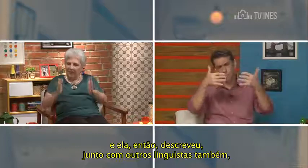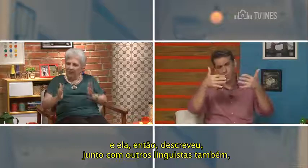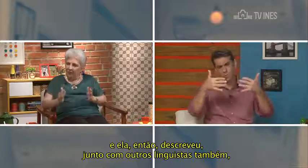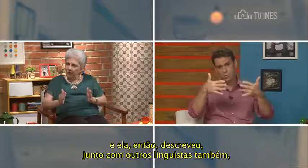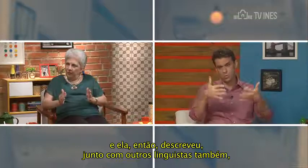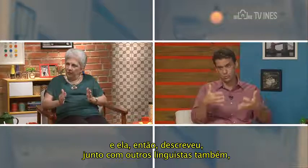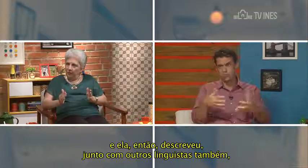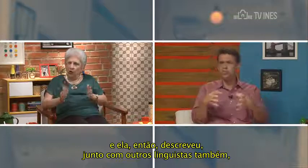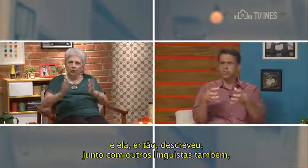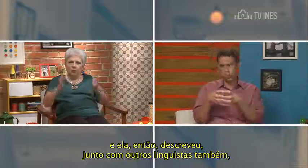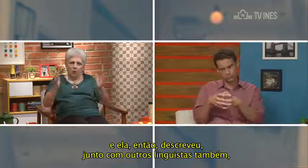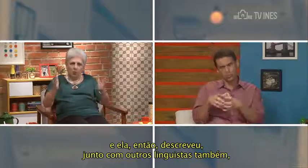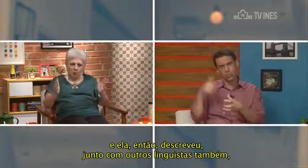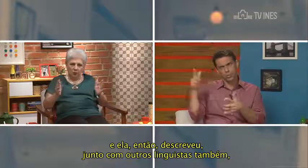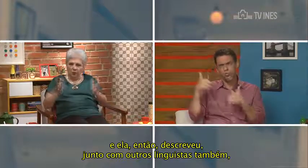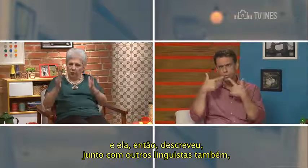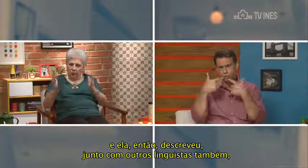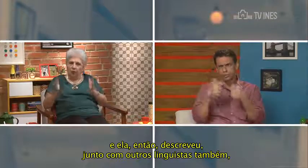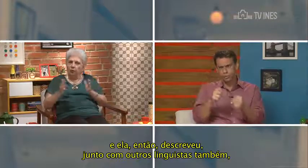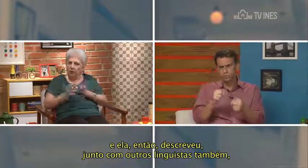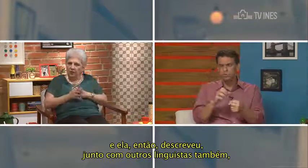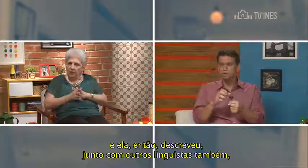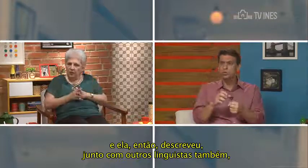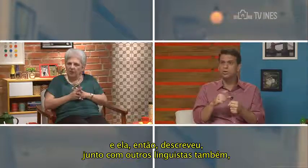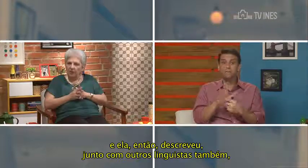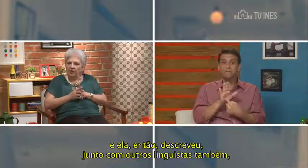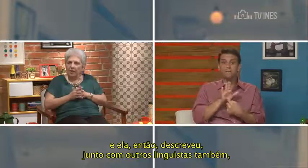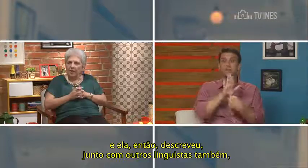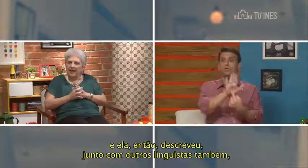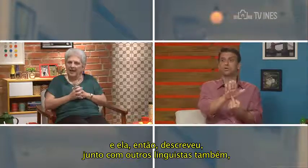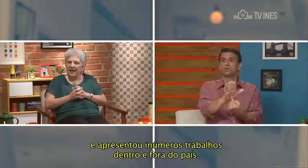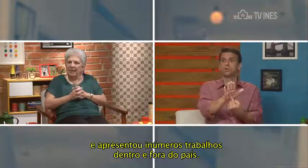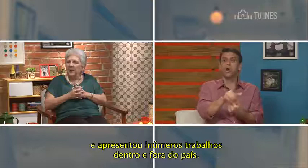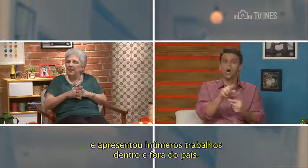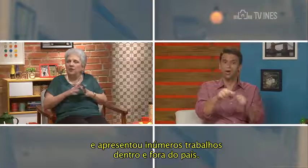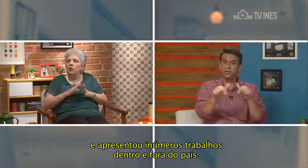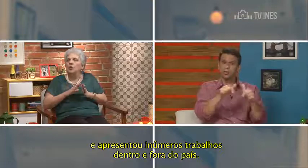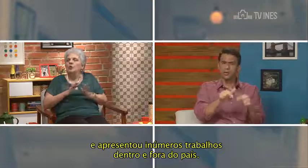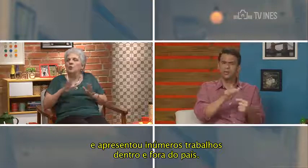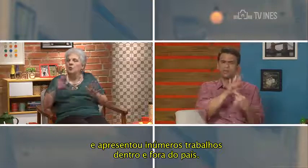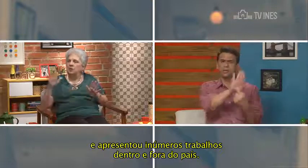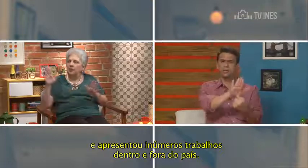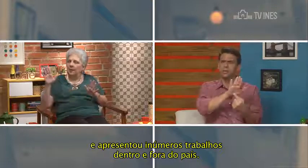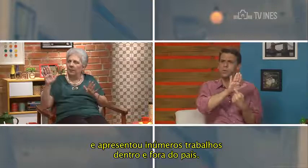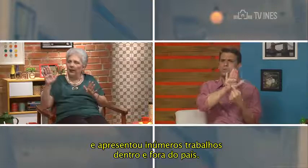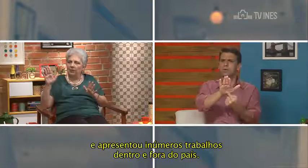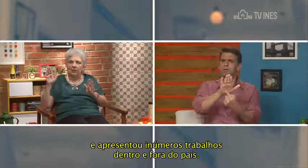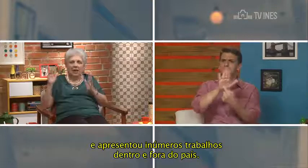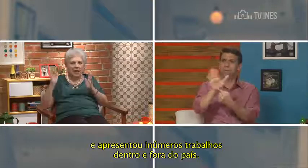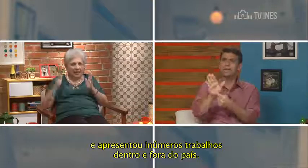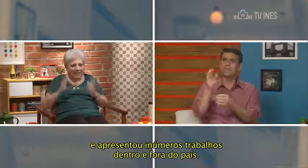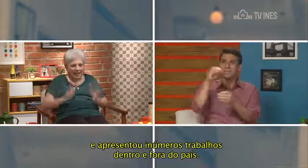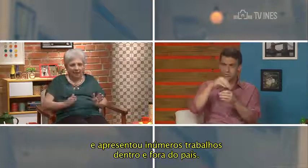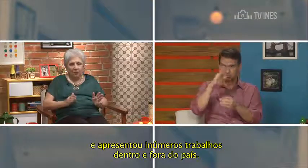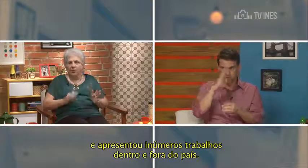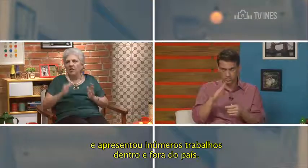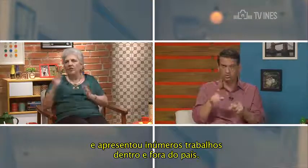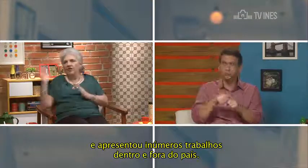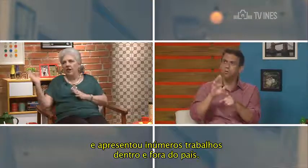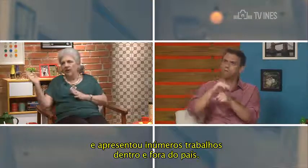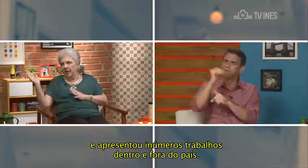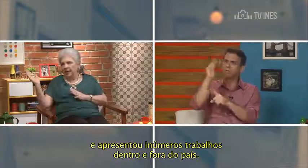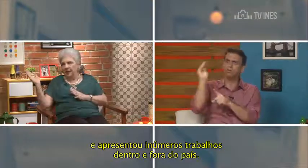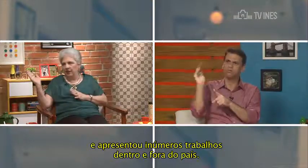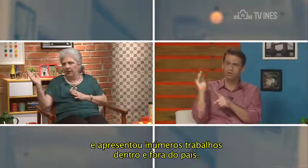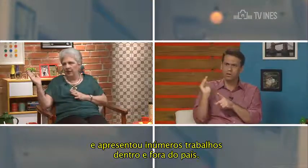Descreveu Junto com Outros linguistas Também E apresentou Inúmeros trabalhos Dentro